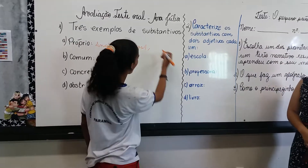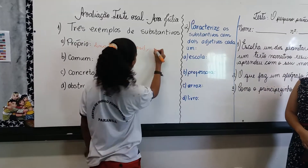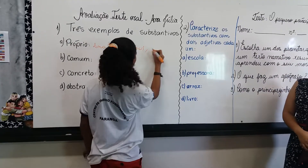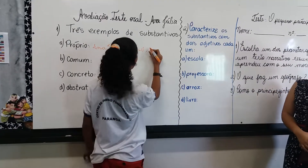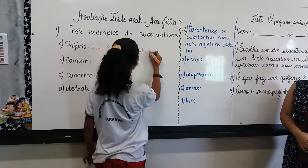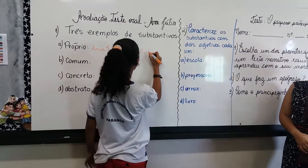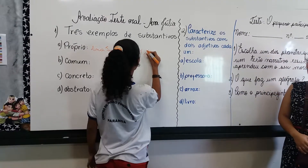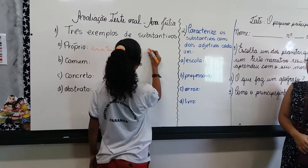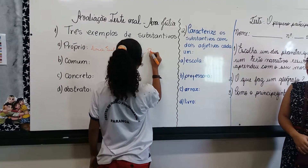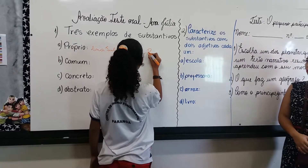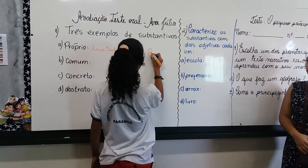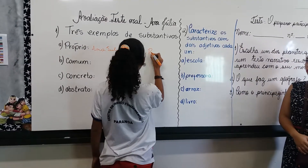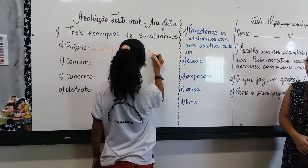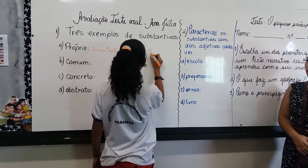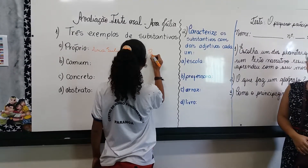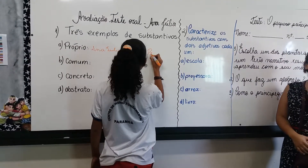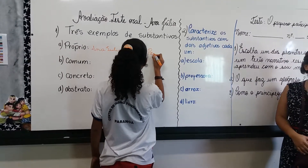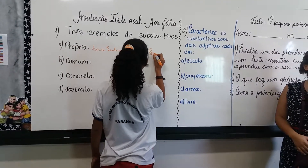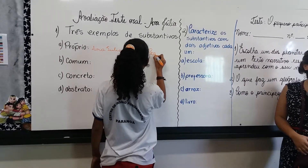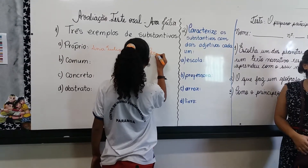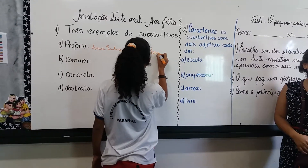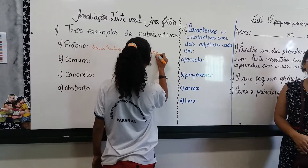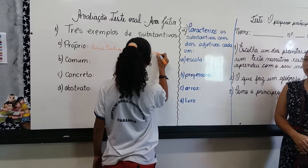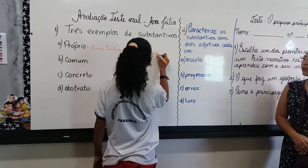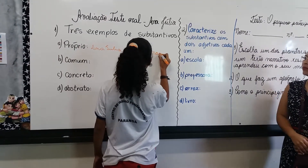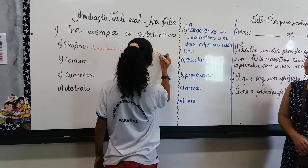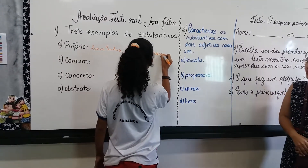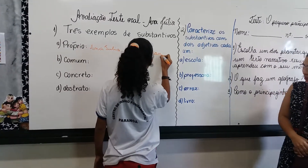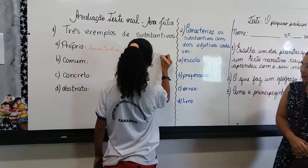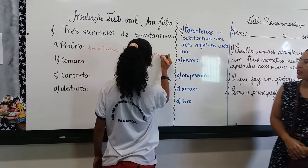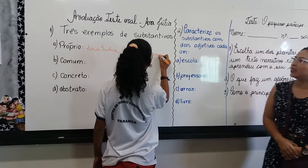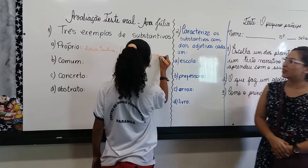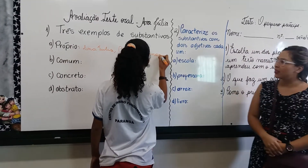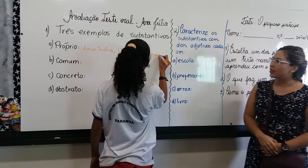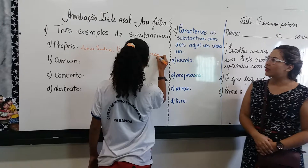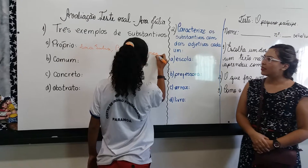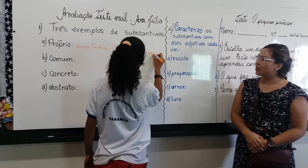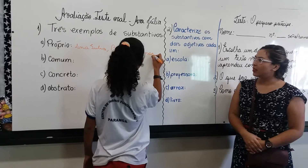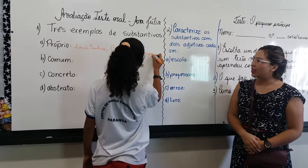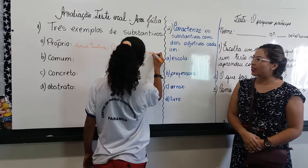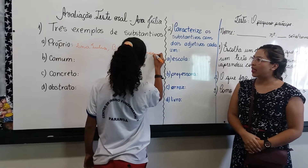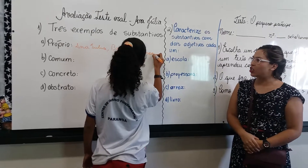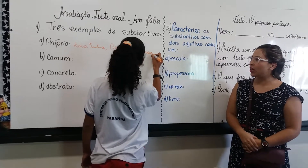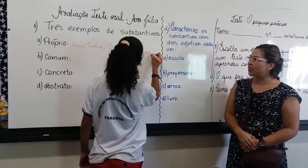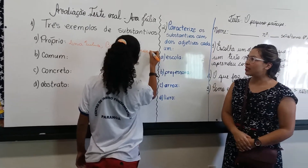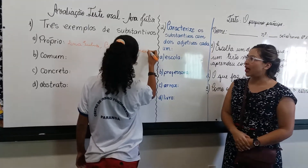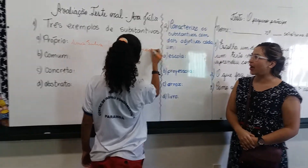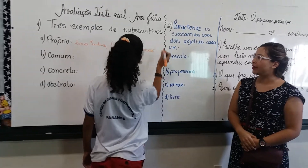Nome e cidade. É próprio, pessoal? Sim. É a cidade que ela está.